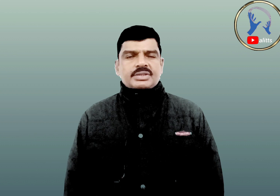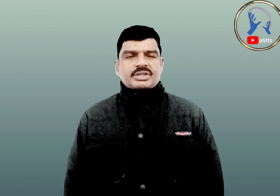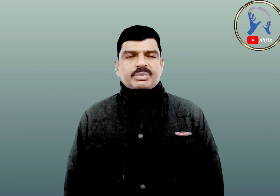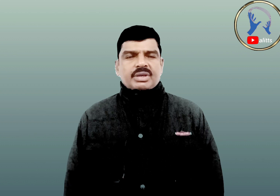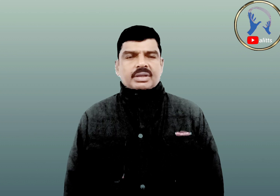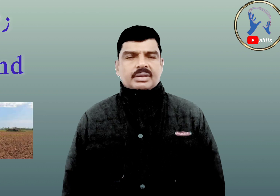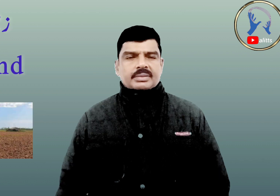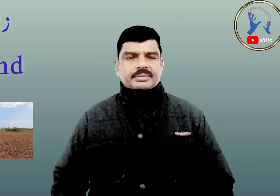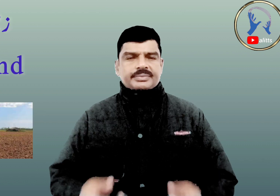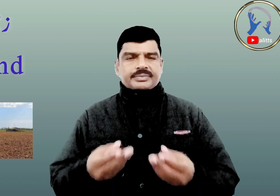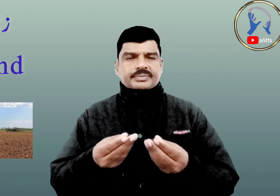जमीन।